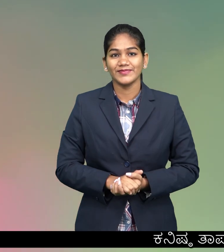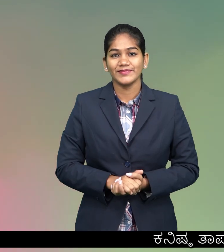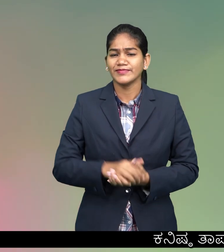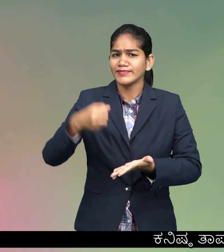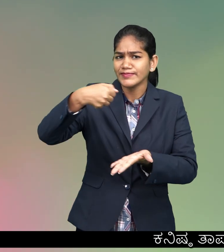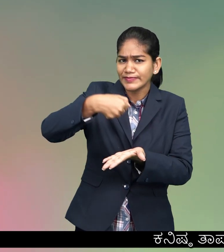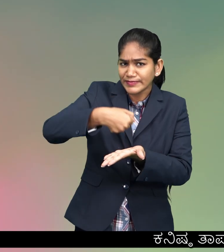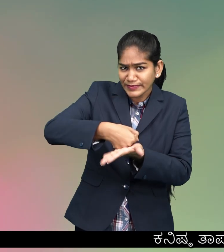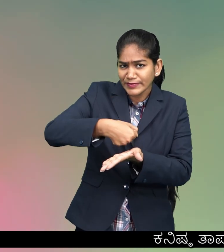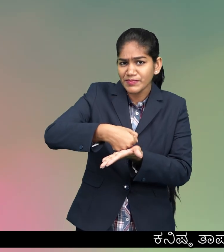ಕನಿಷ್ಠ ತಾಪಮಾನ ಮತ್ತು ಮಳೆಯ